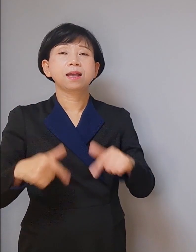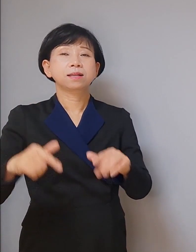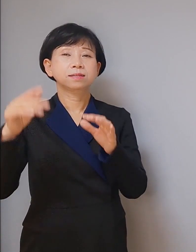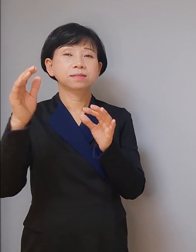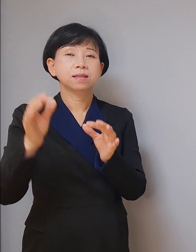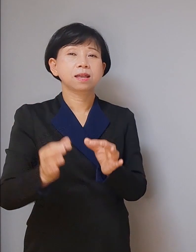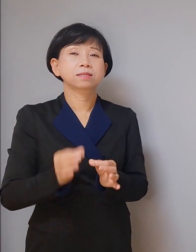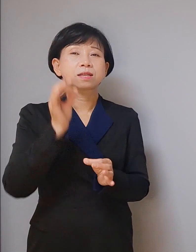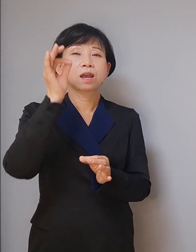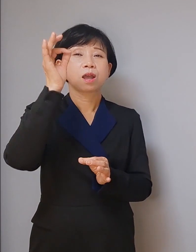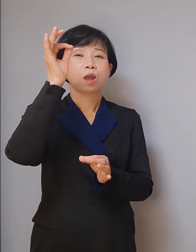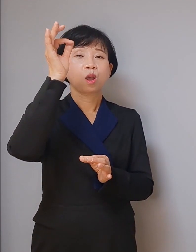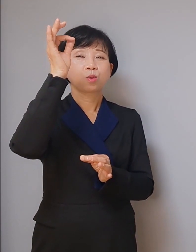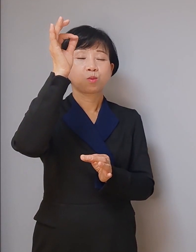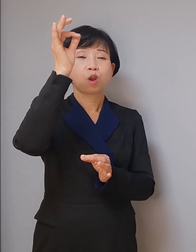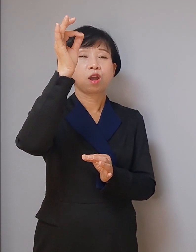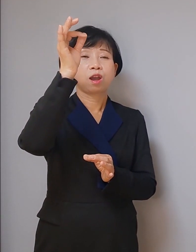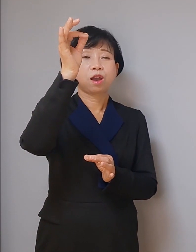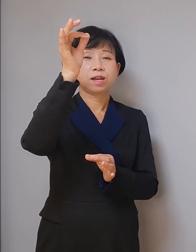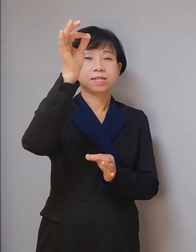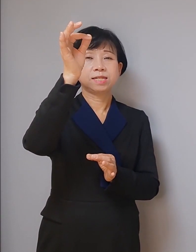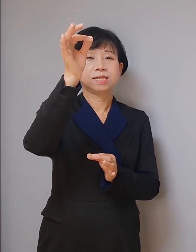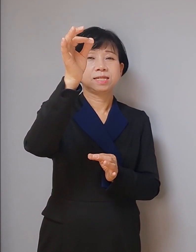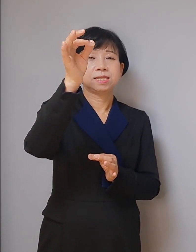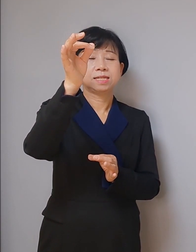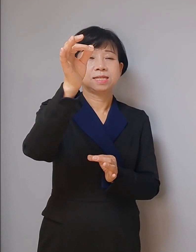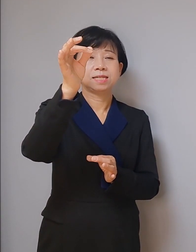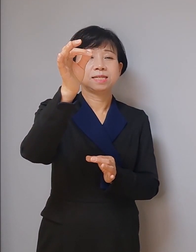내가 항상